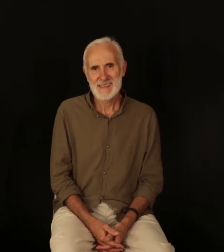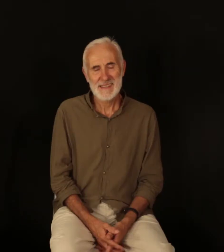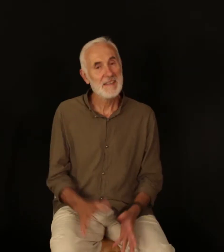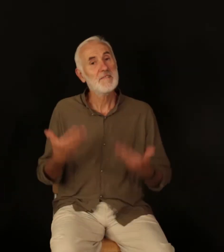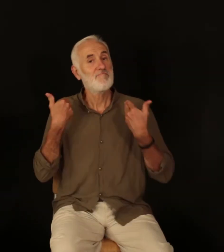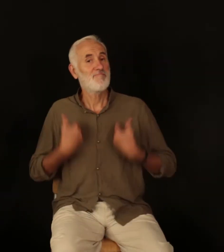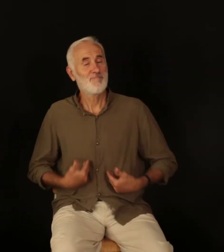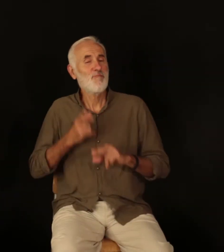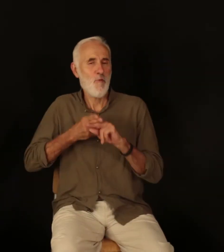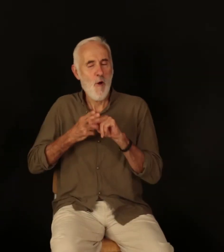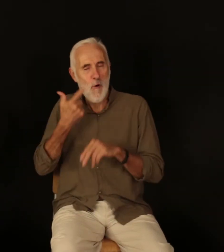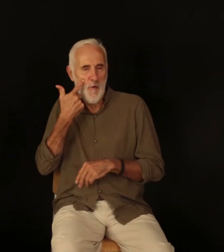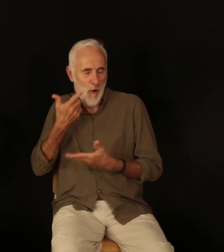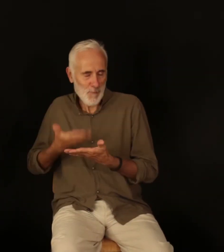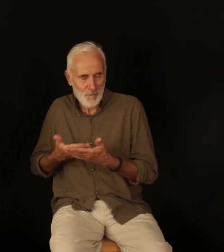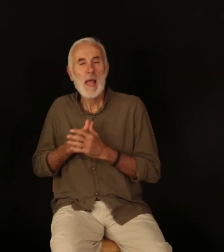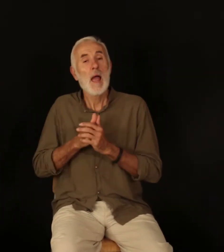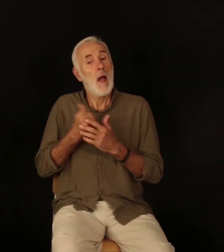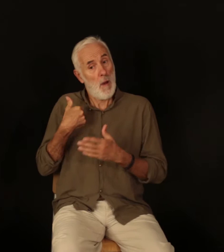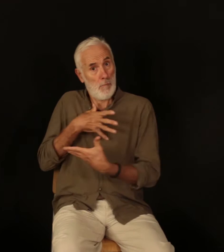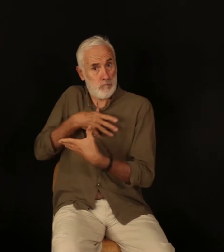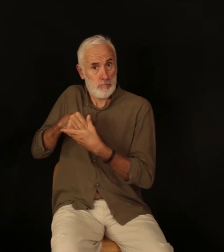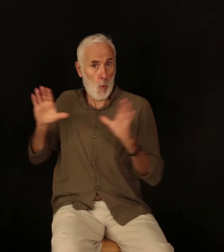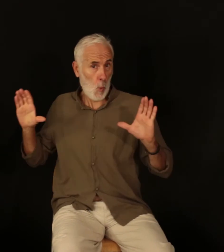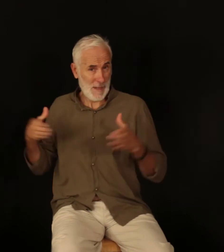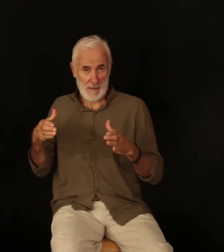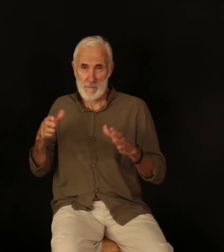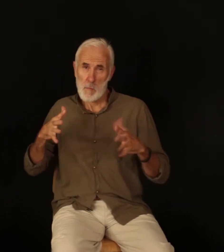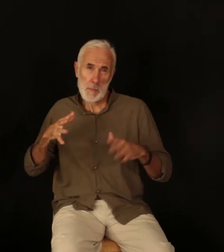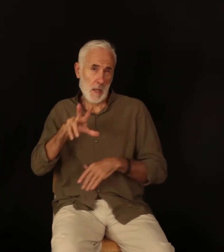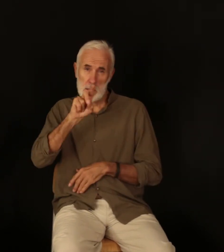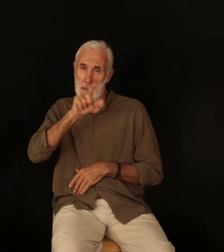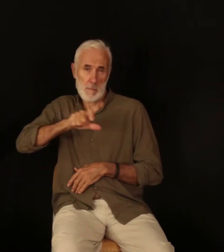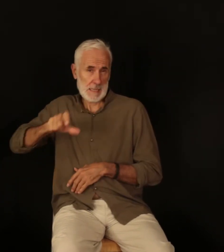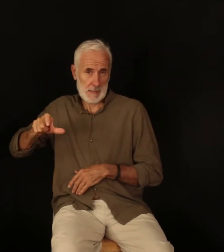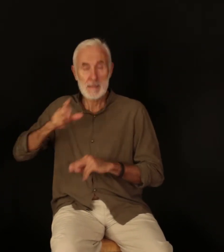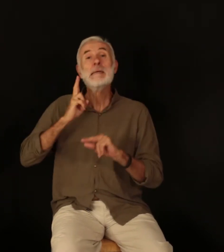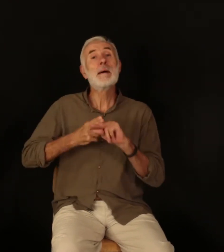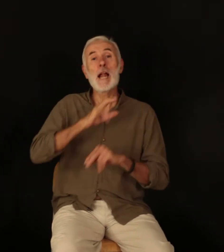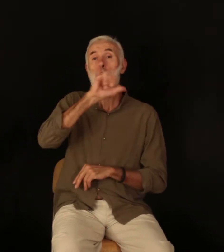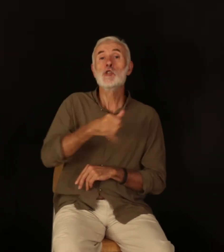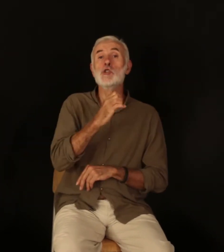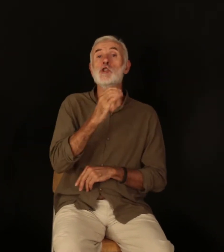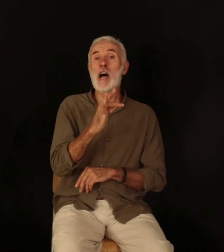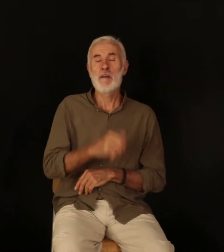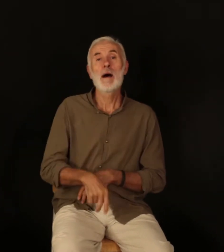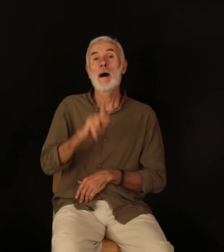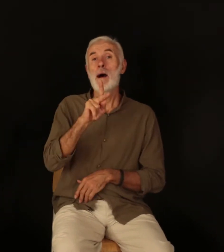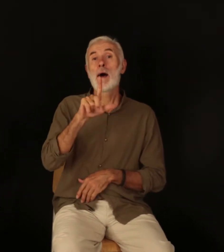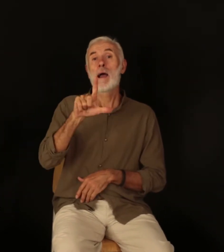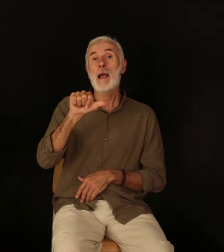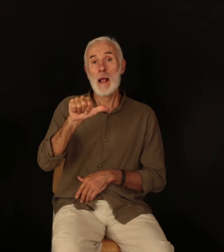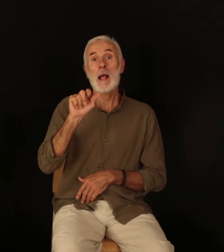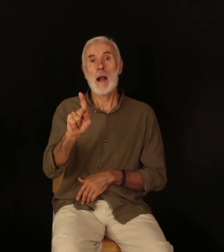Je m'appelle Xavier, je fais partie d'un collectif d'une trentaine de personnes qui s'appelle Jeff Clack et qui s'est formé